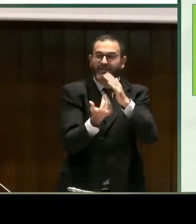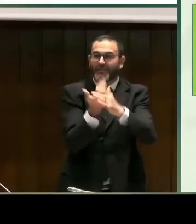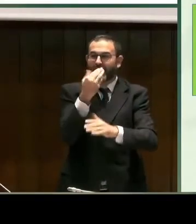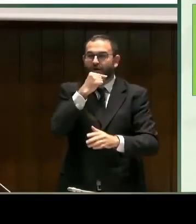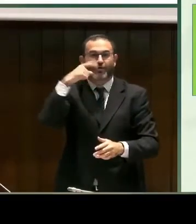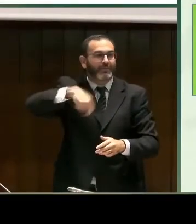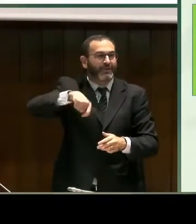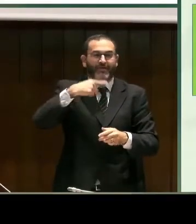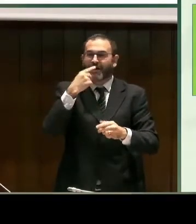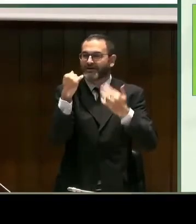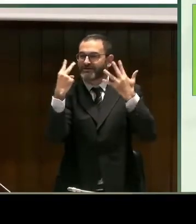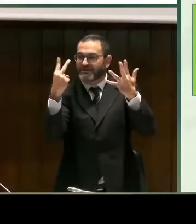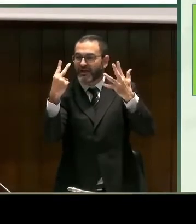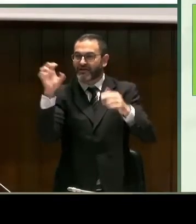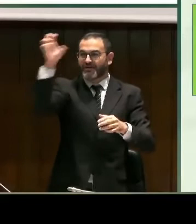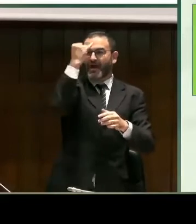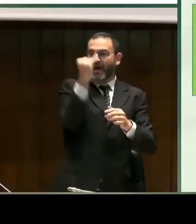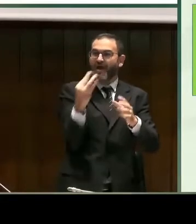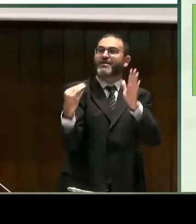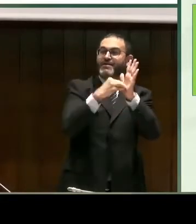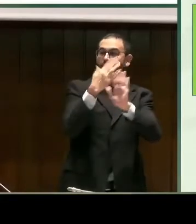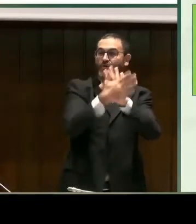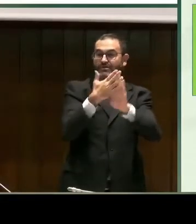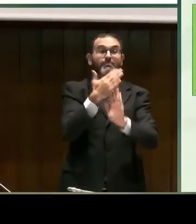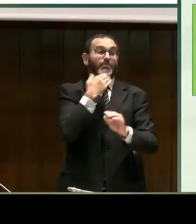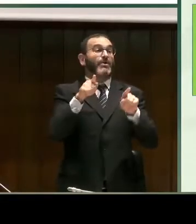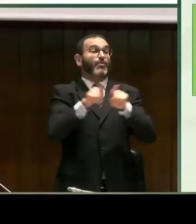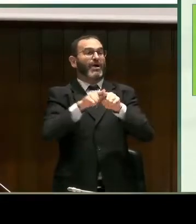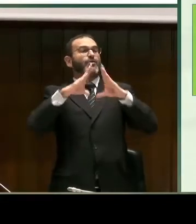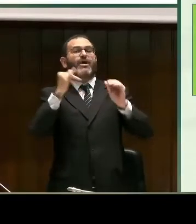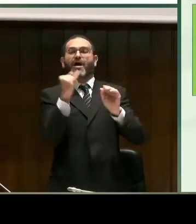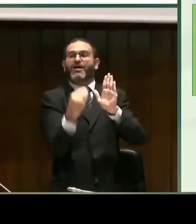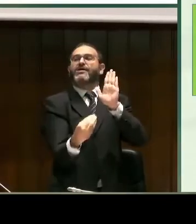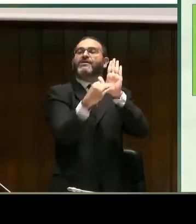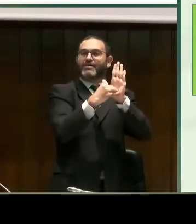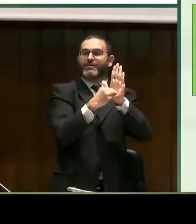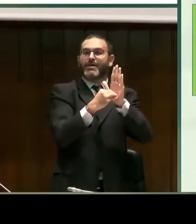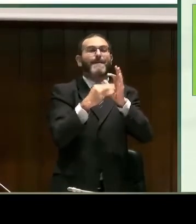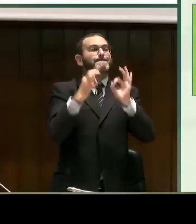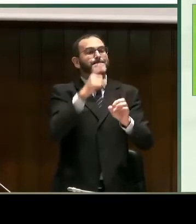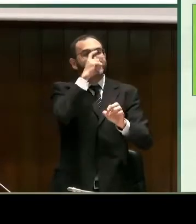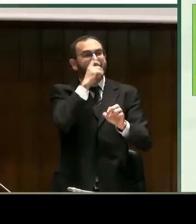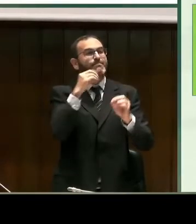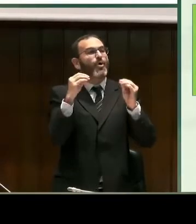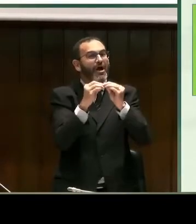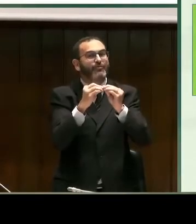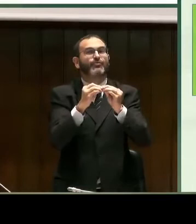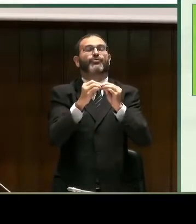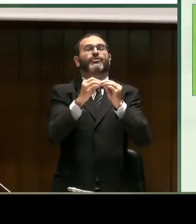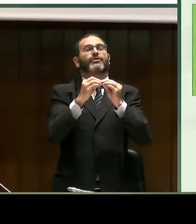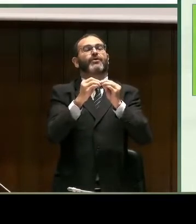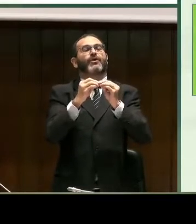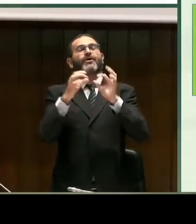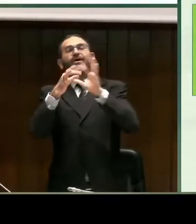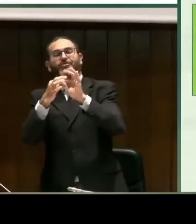los territorios, esta mañana lo ha explicado la presidenta Concha Díaz, ya hay 7 estatutos de autonomía que reconocen o que incluyen